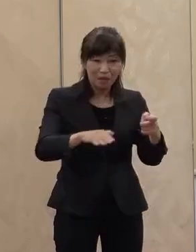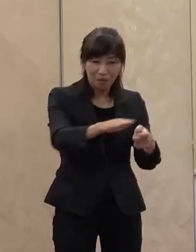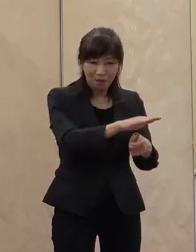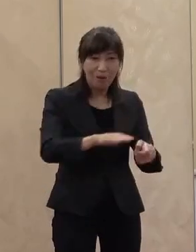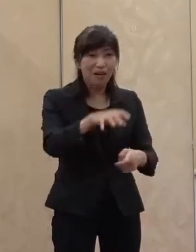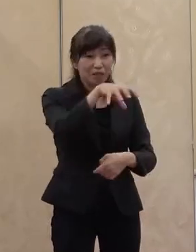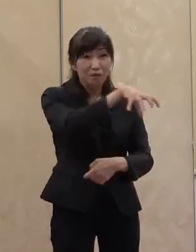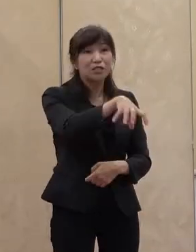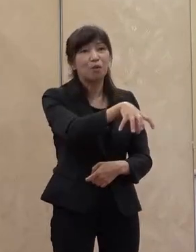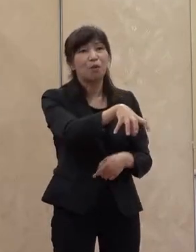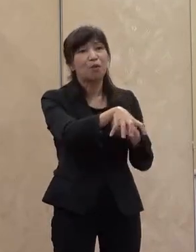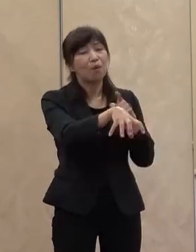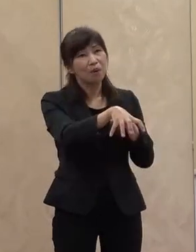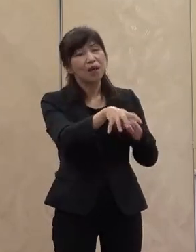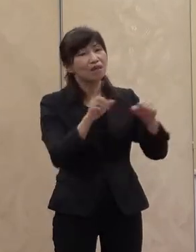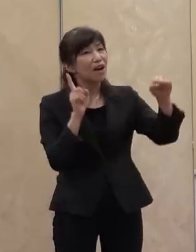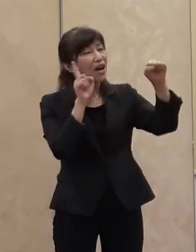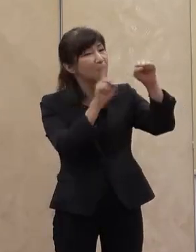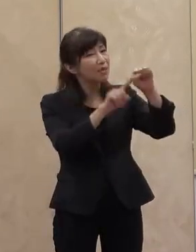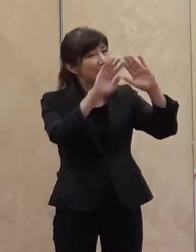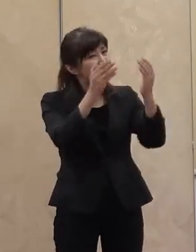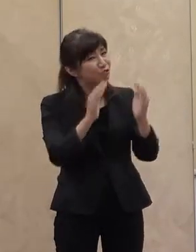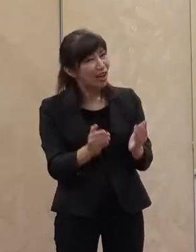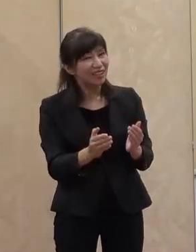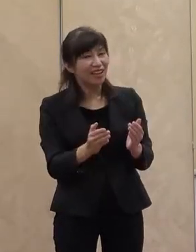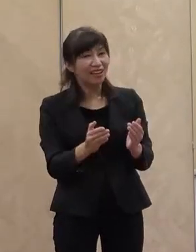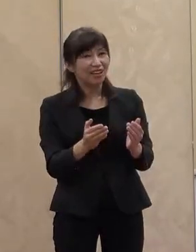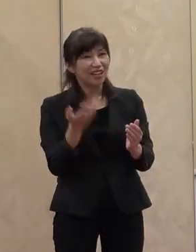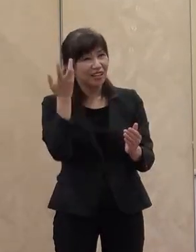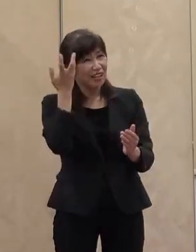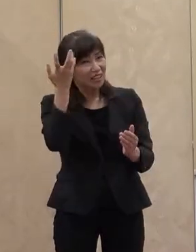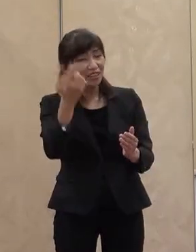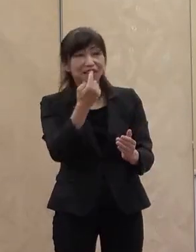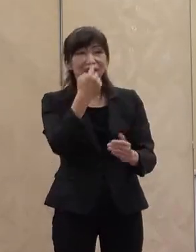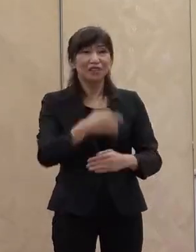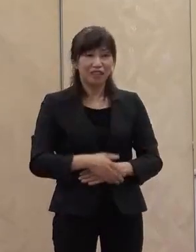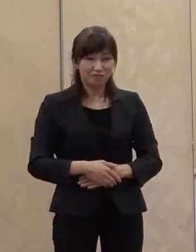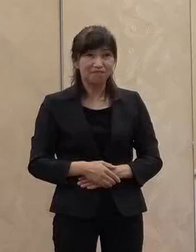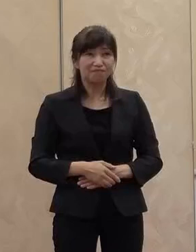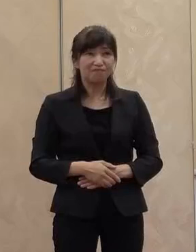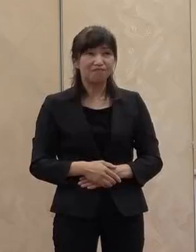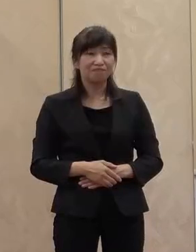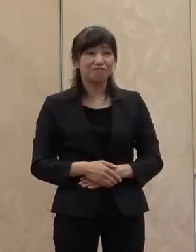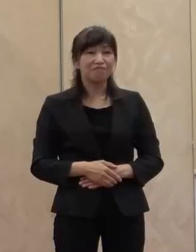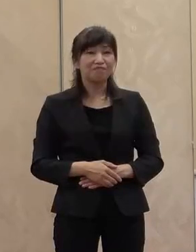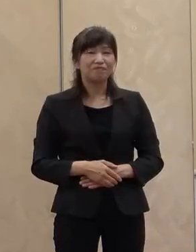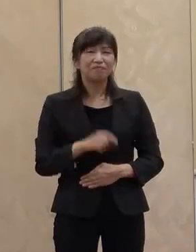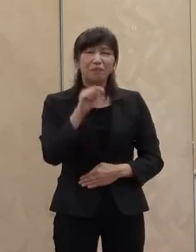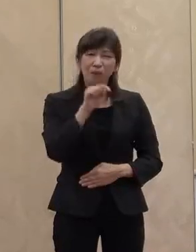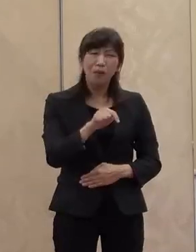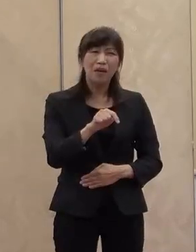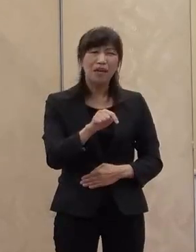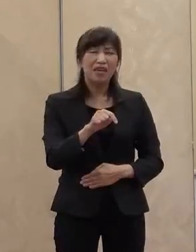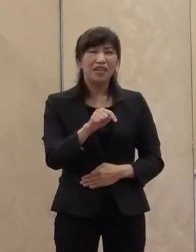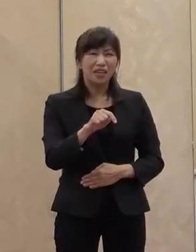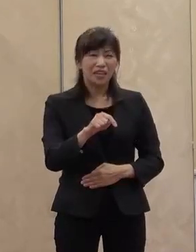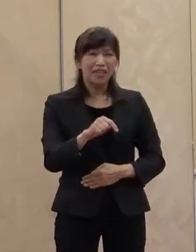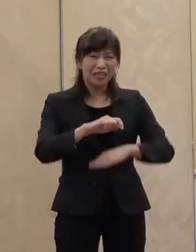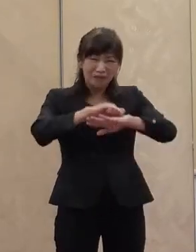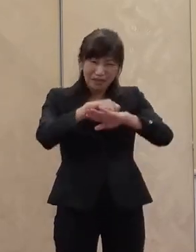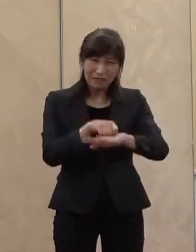はこれが目指すべき姿じゃないかと思っています。でもこれはやっぱり先言った通り、かなり大きなハードルを乗り越えない